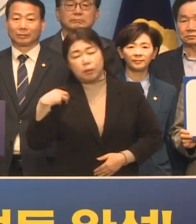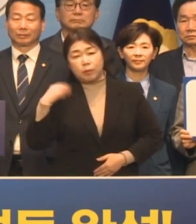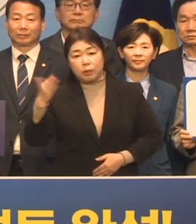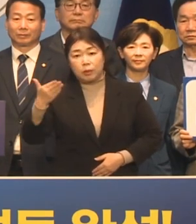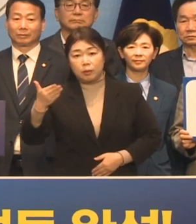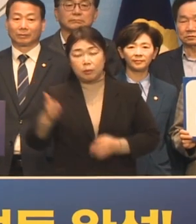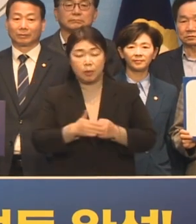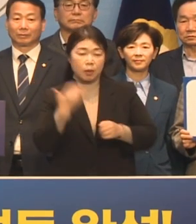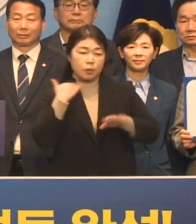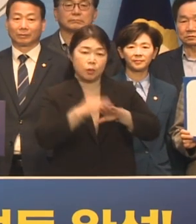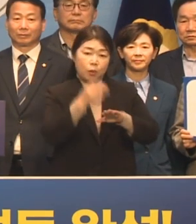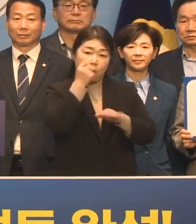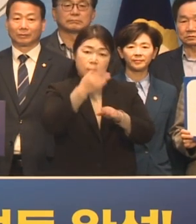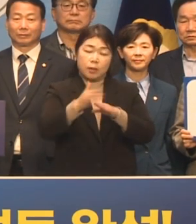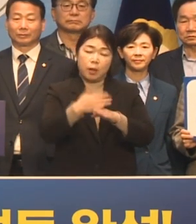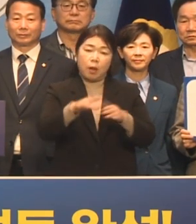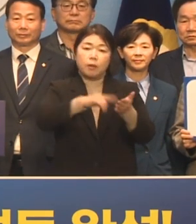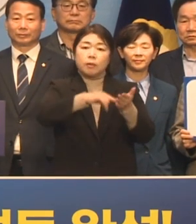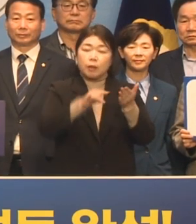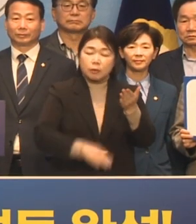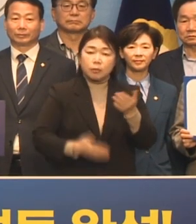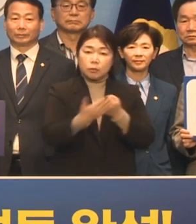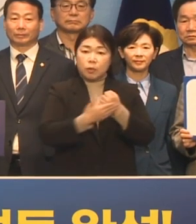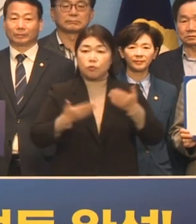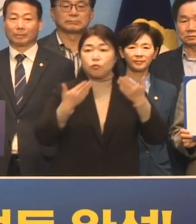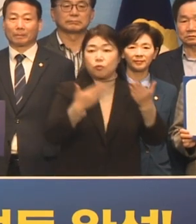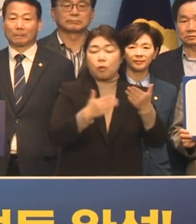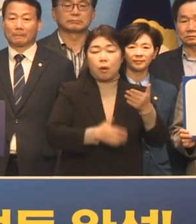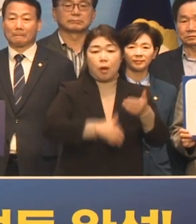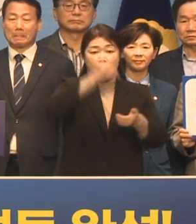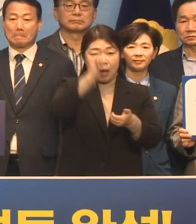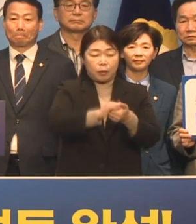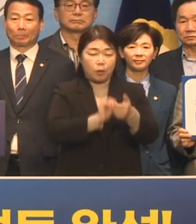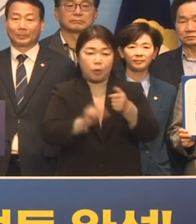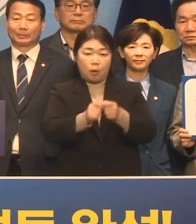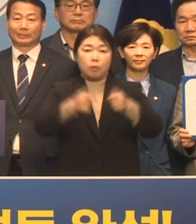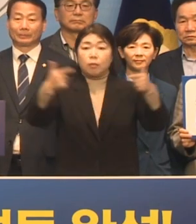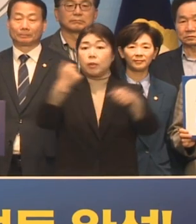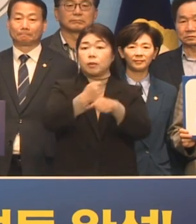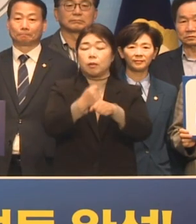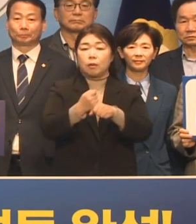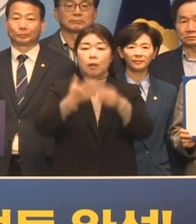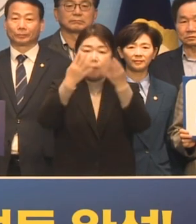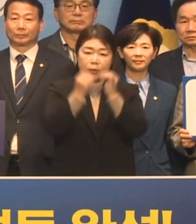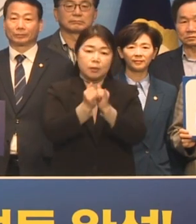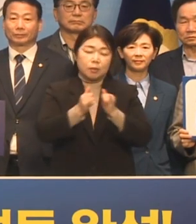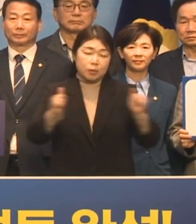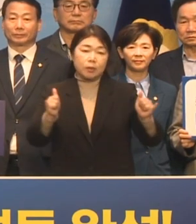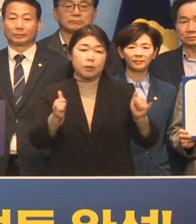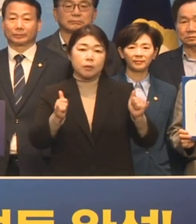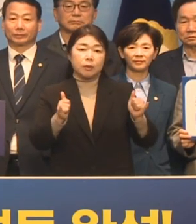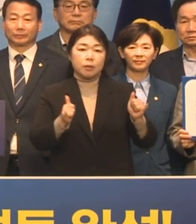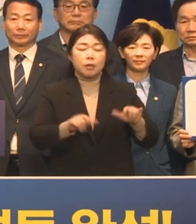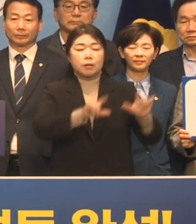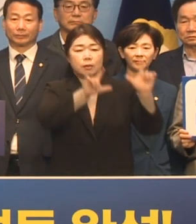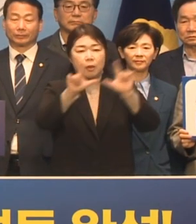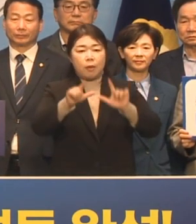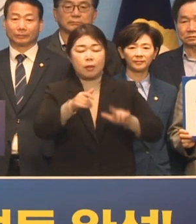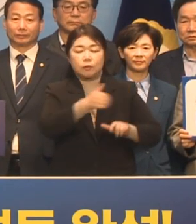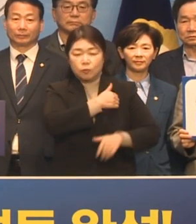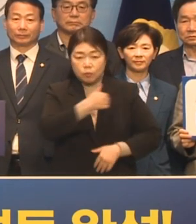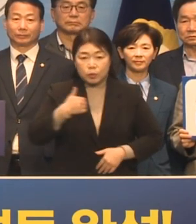전월세 공제율과 대상을 확대하고 공제 한도를 높여 더 많은 서민과 중산층의 생활